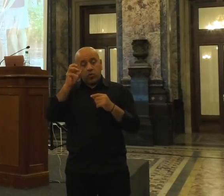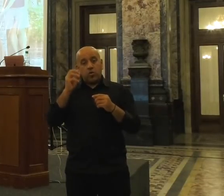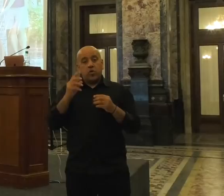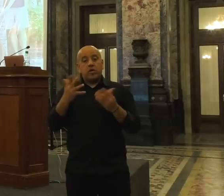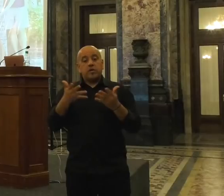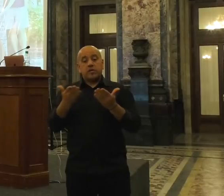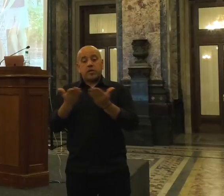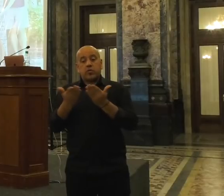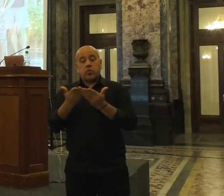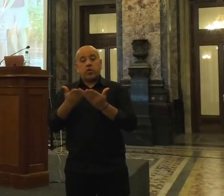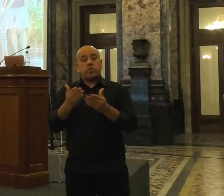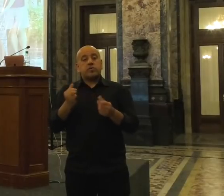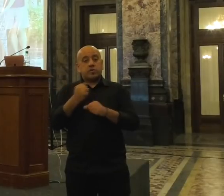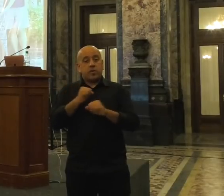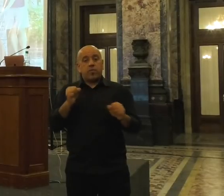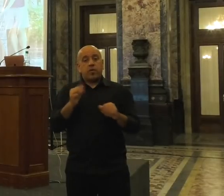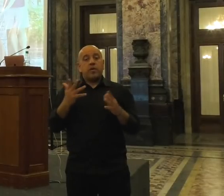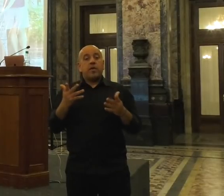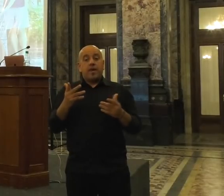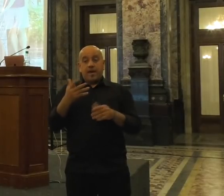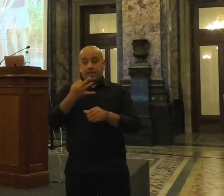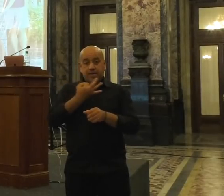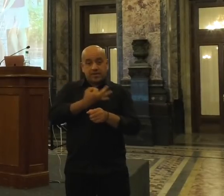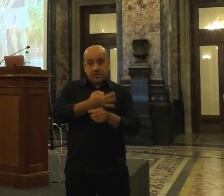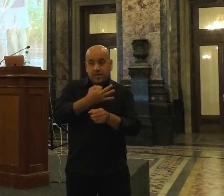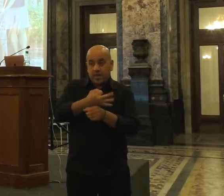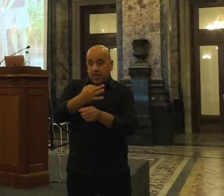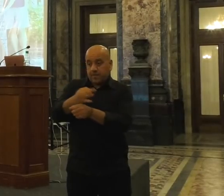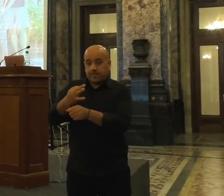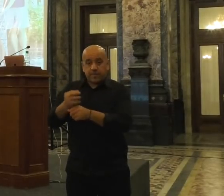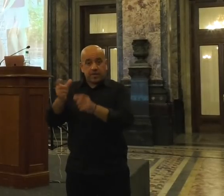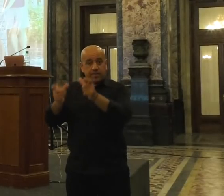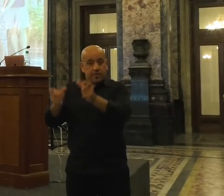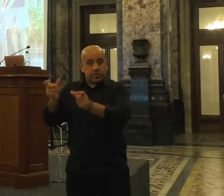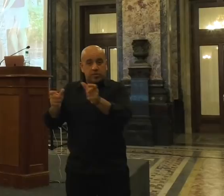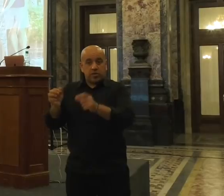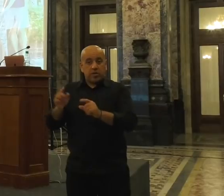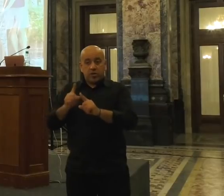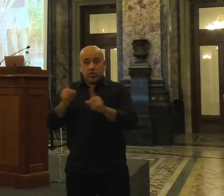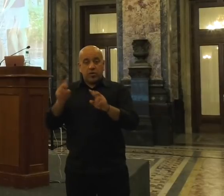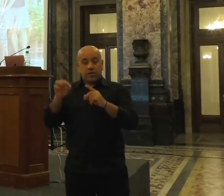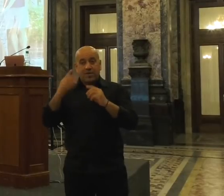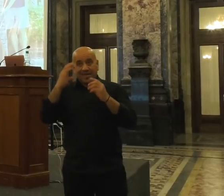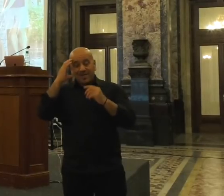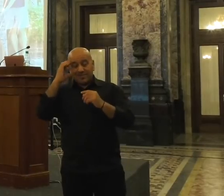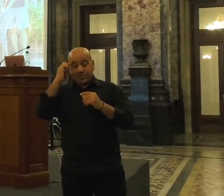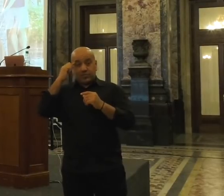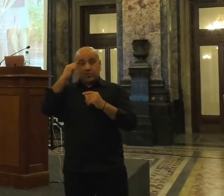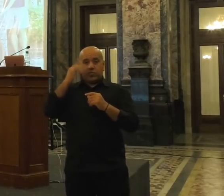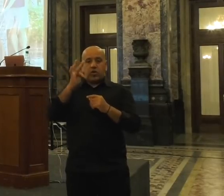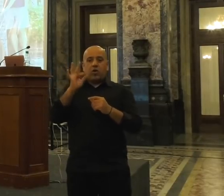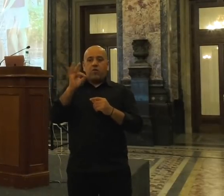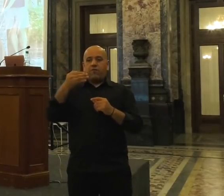se está estudiando si es posible enseñarle a las personas a que, en lugar de depender de la fobia, aprendan a leer